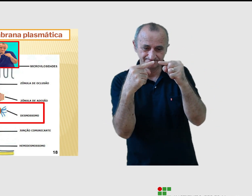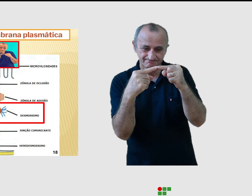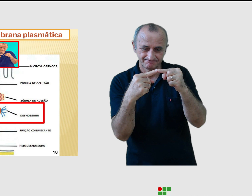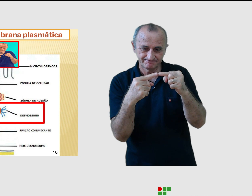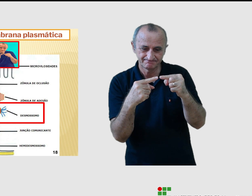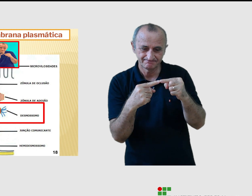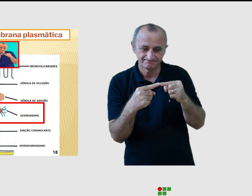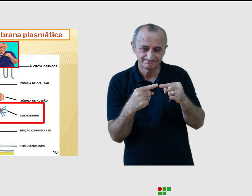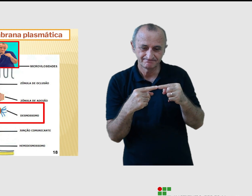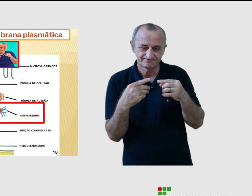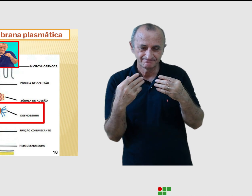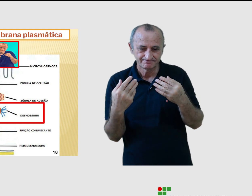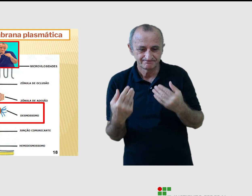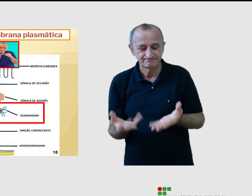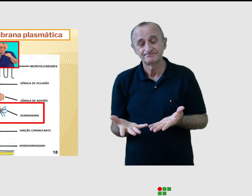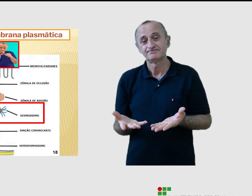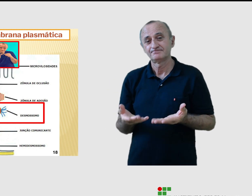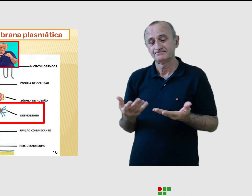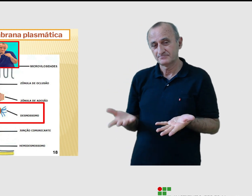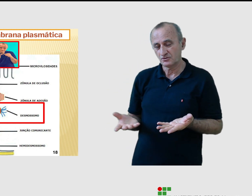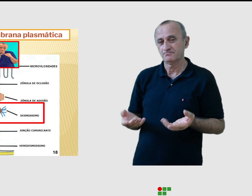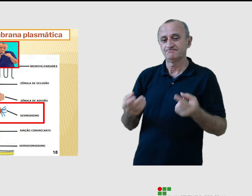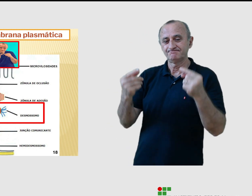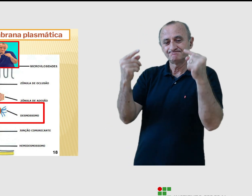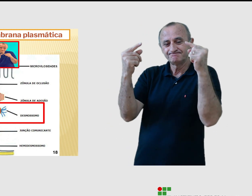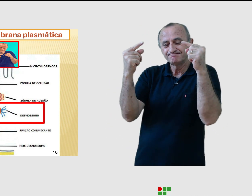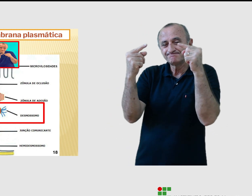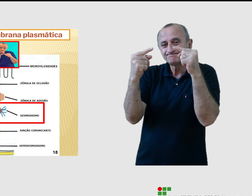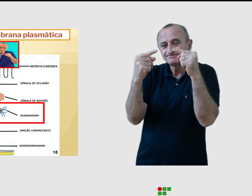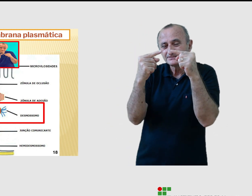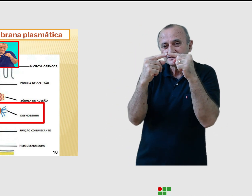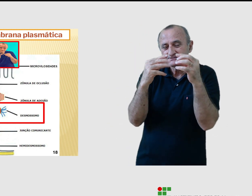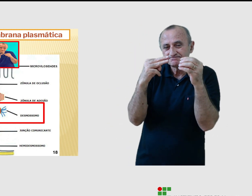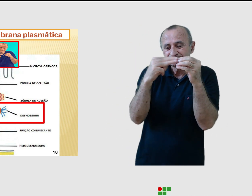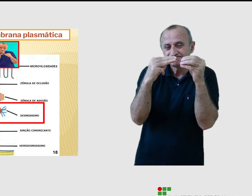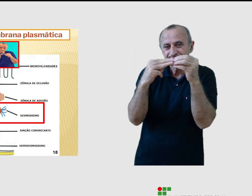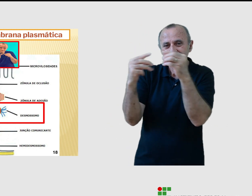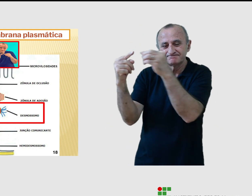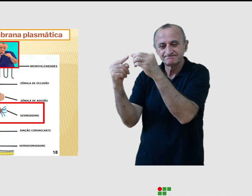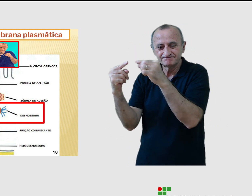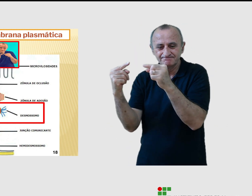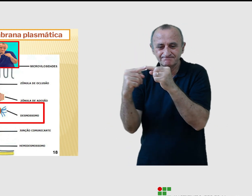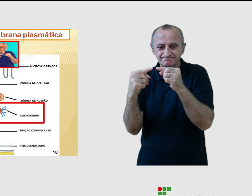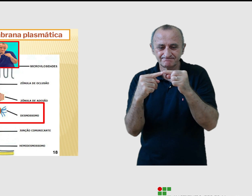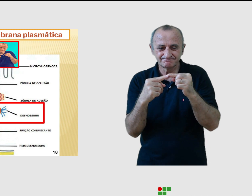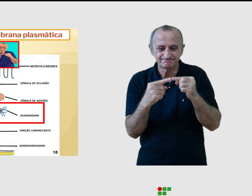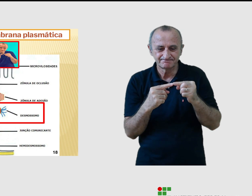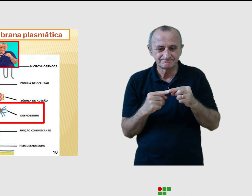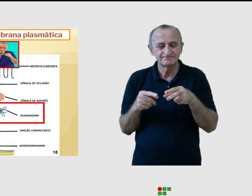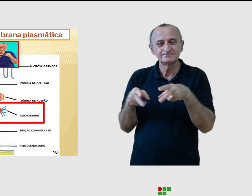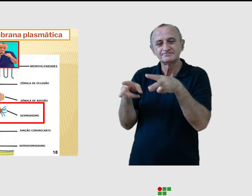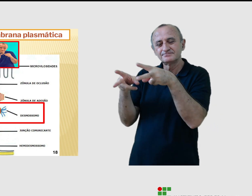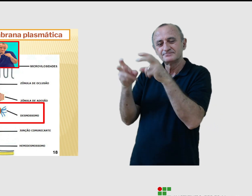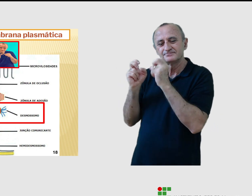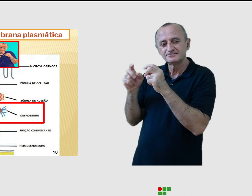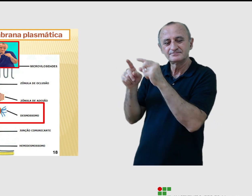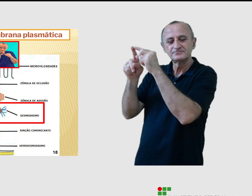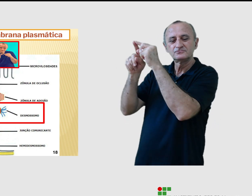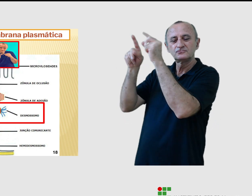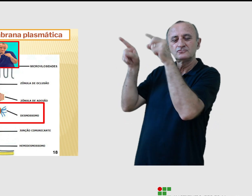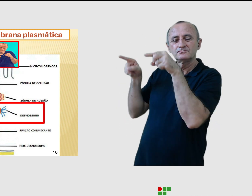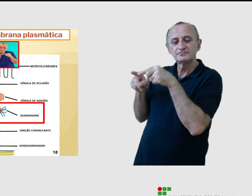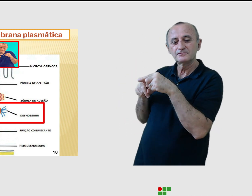desmossomos. Bem, desmossomos,